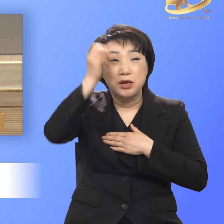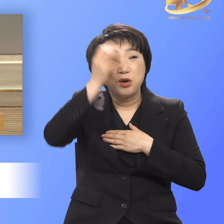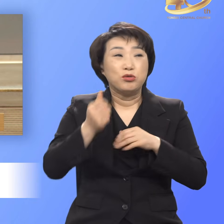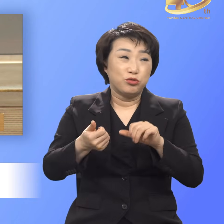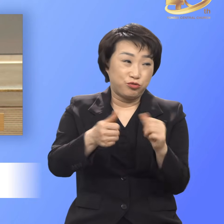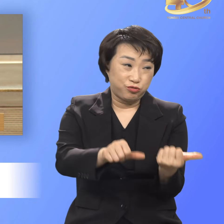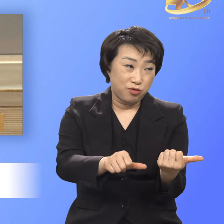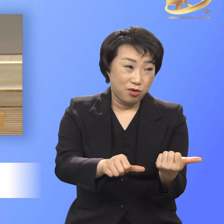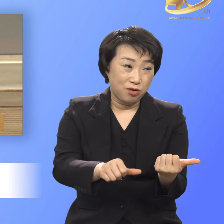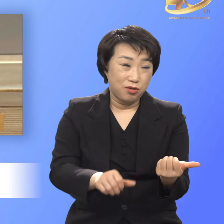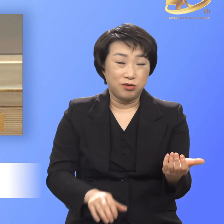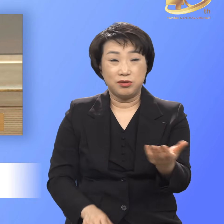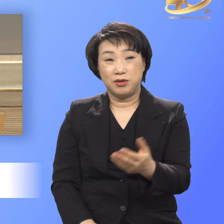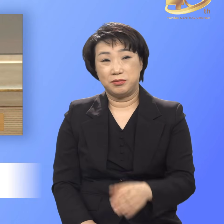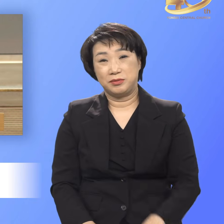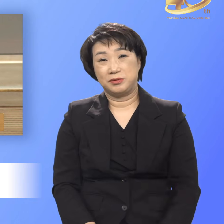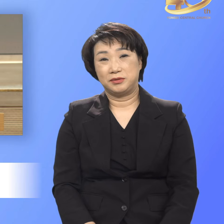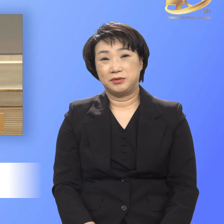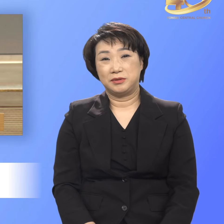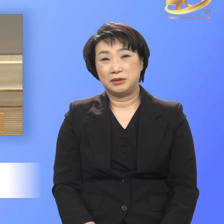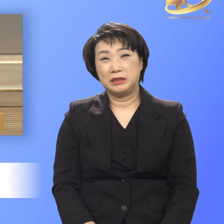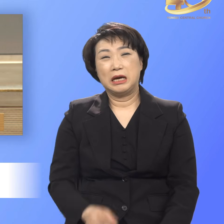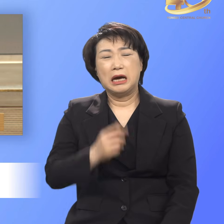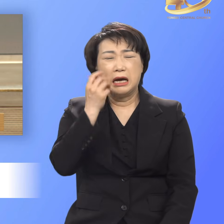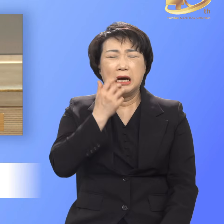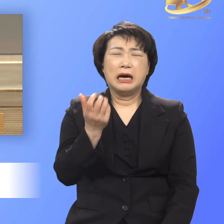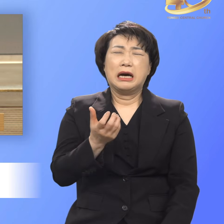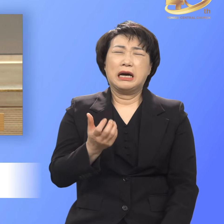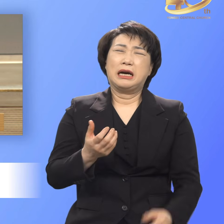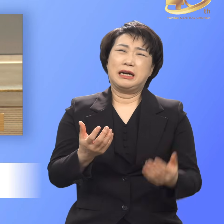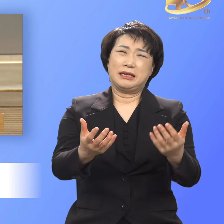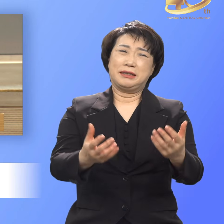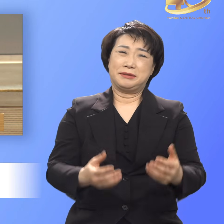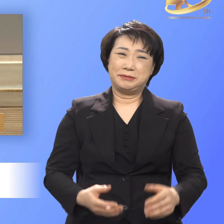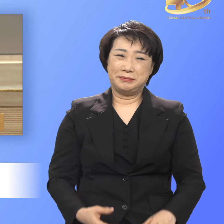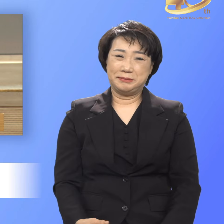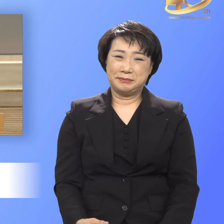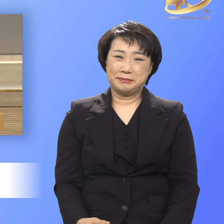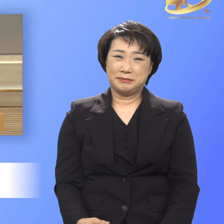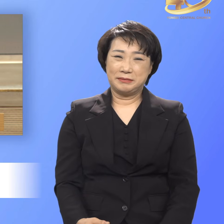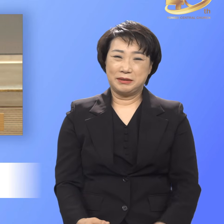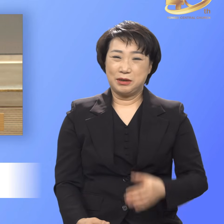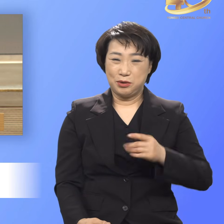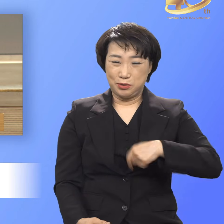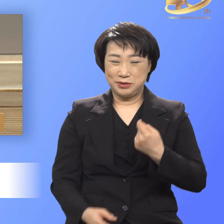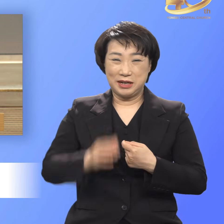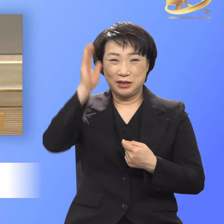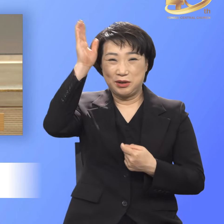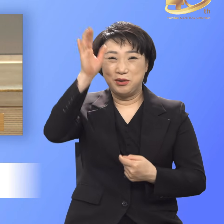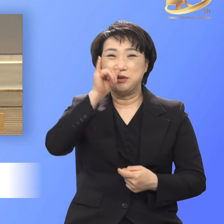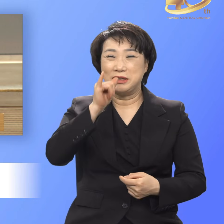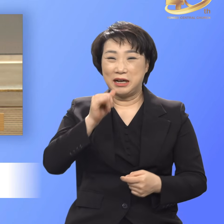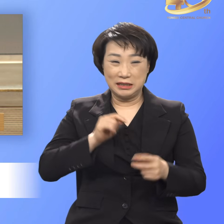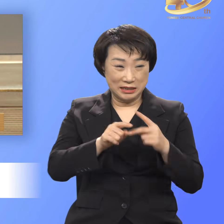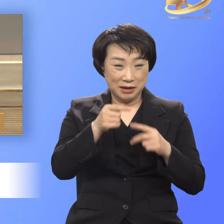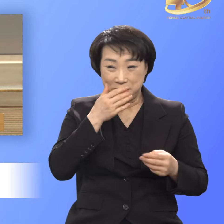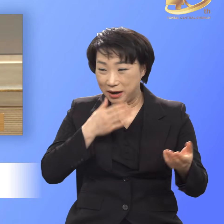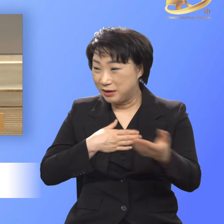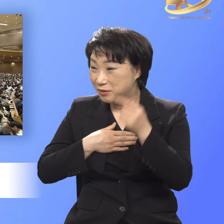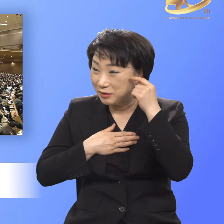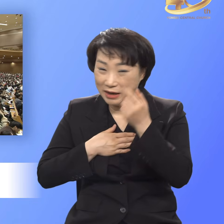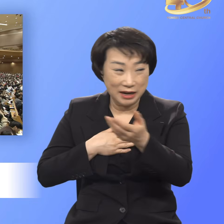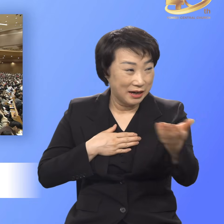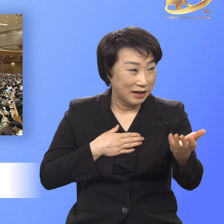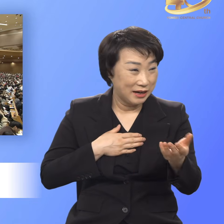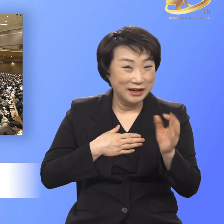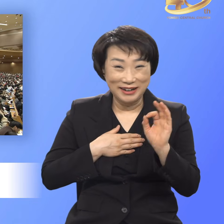죽어. 이런 참혹한 일이 어디 있어. 나 혼자 떠든지 이해되는지 모르겠다.